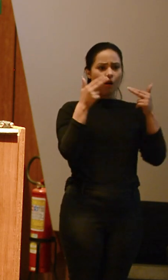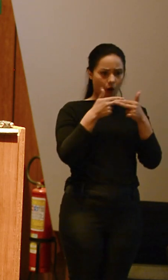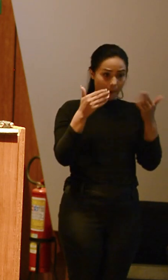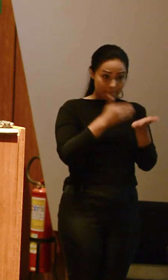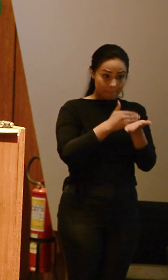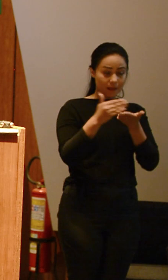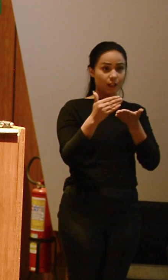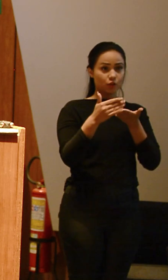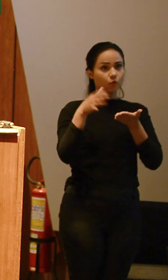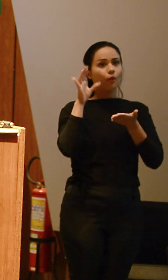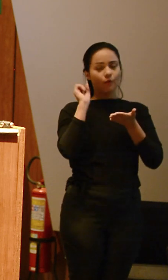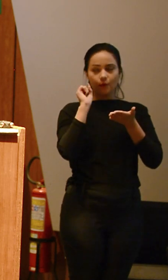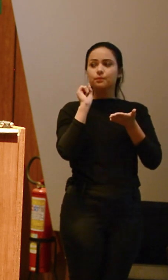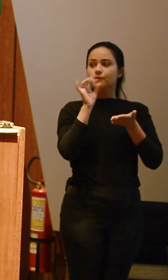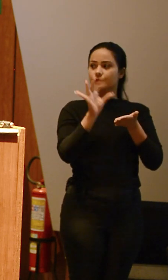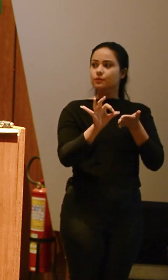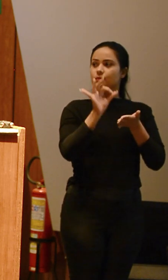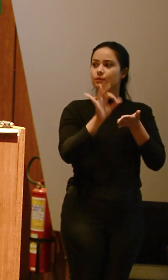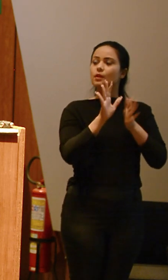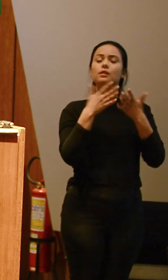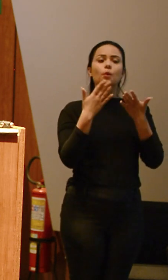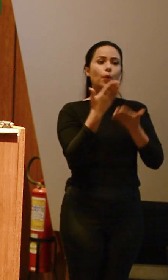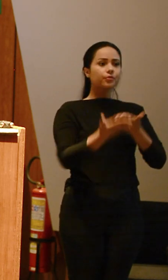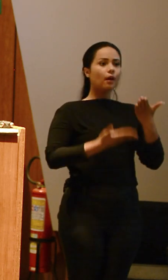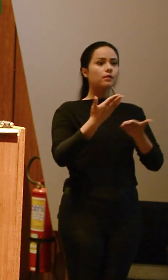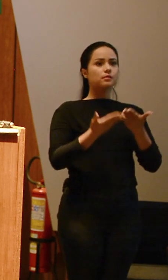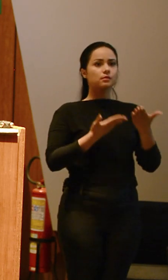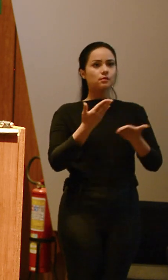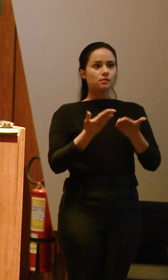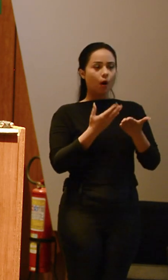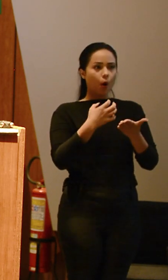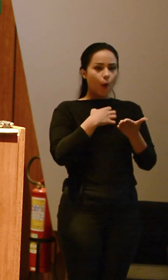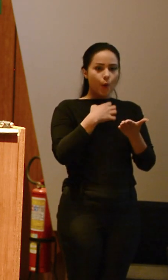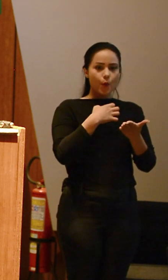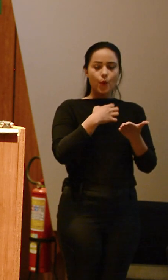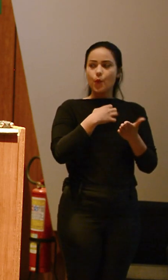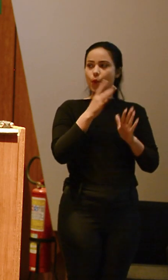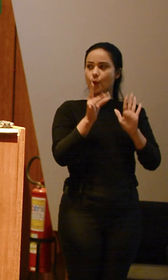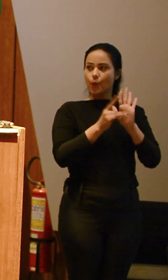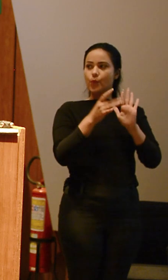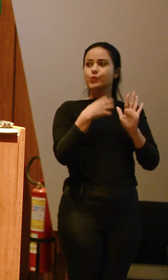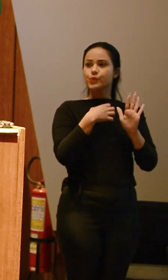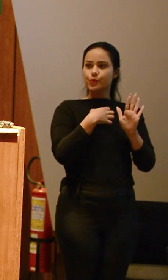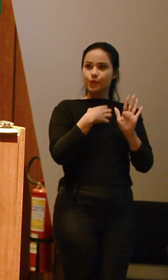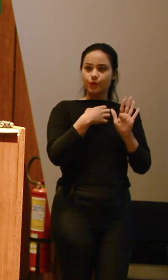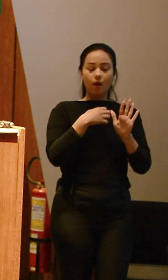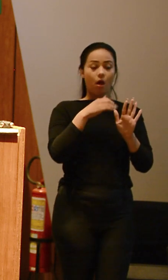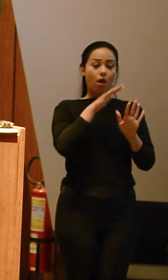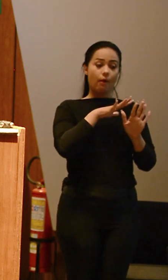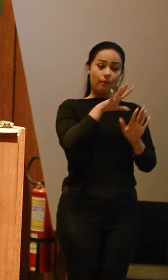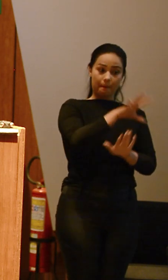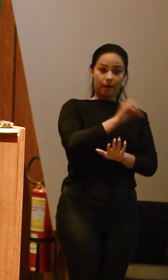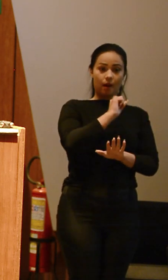partir daquilo que a gente ouviu, certo? Então, essa interação entre os sentidos é a integração sensorial. E isso a gente